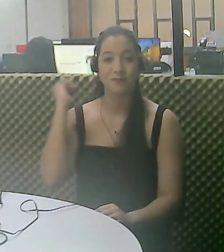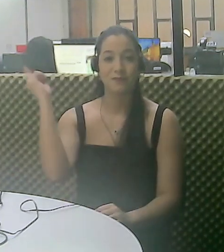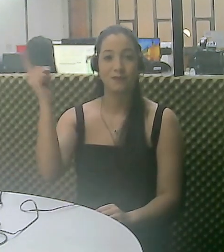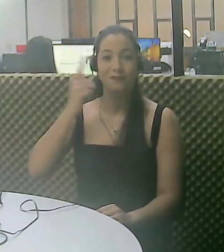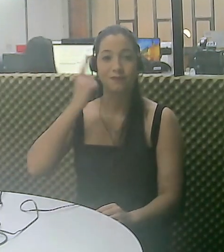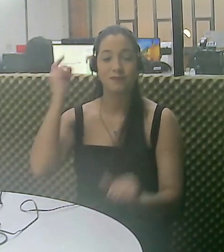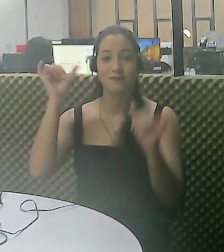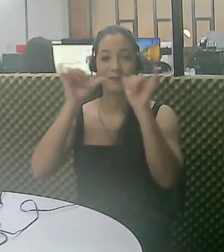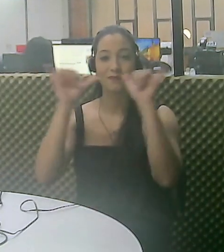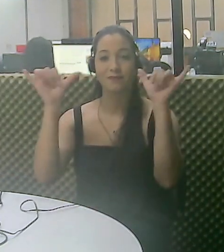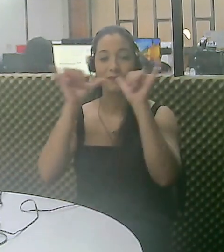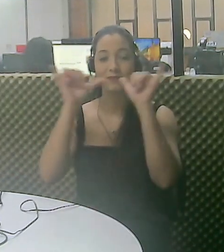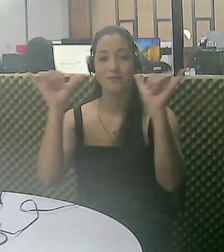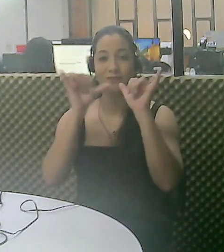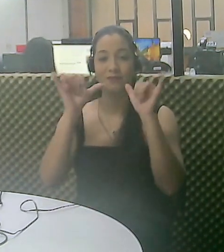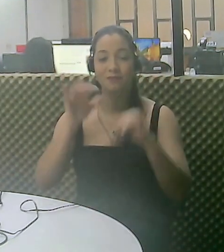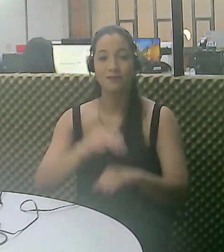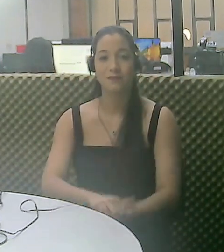Giro de